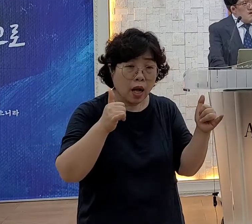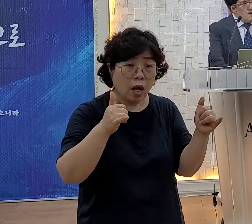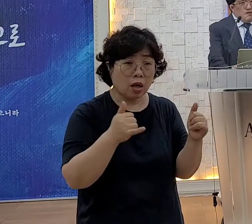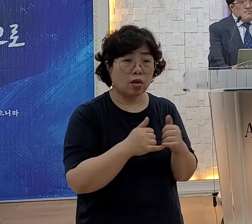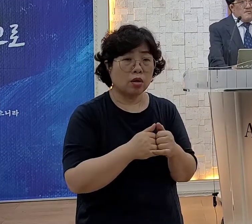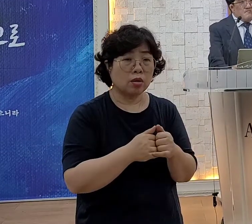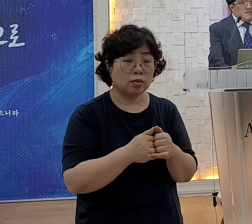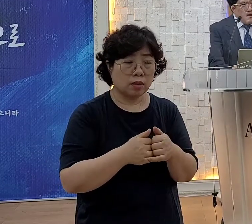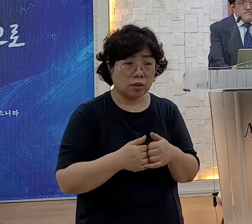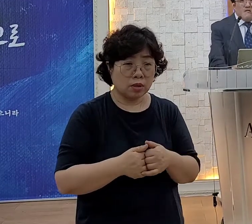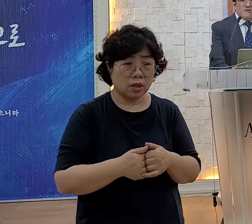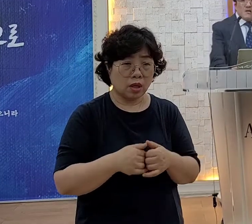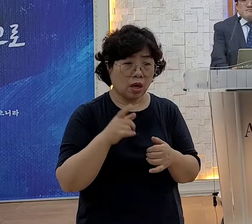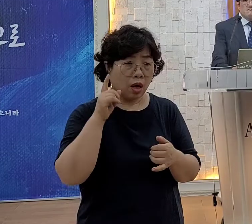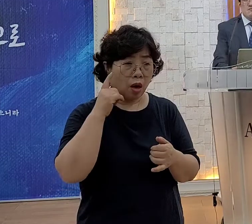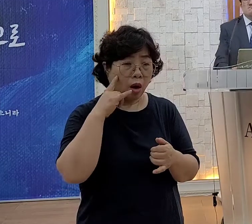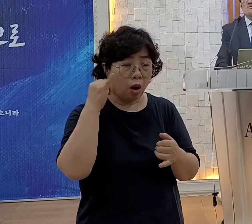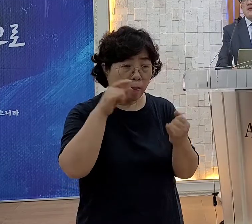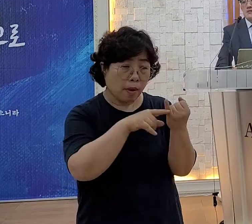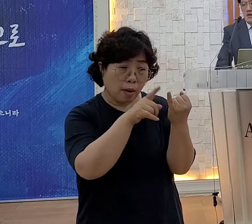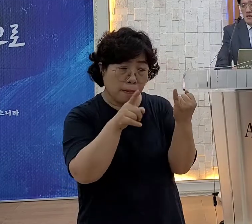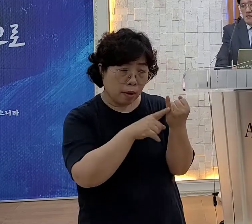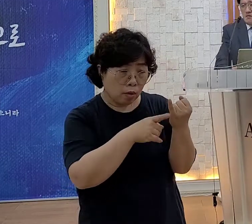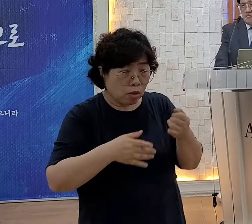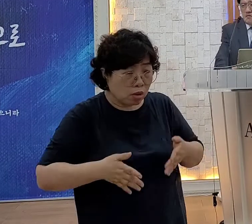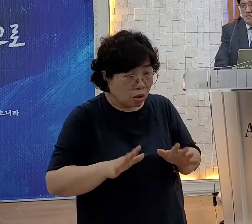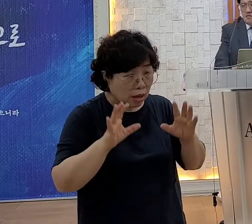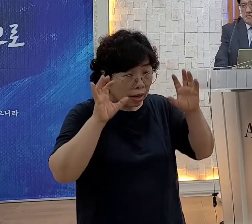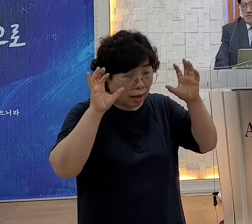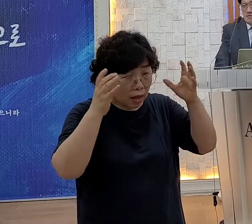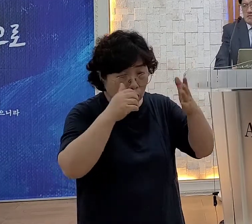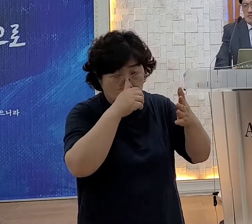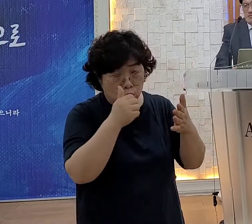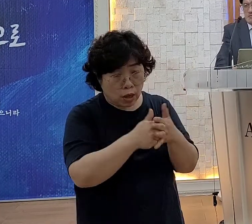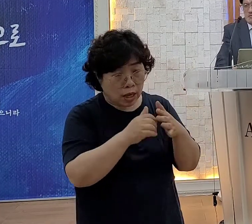그리고 엄마 뱃속에서 갓 태어난 사람은 죄인 아닌가?